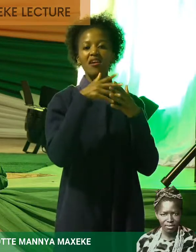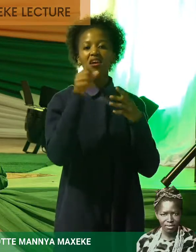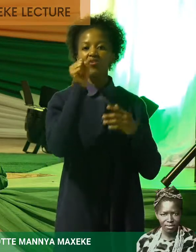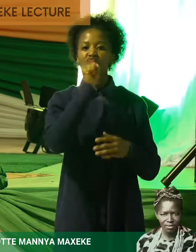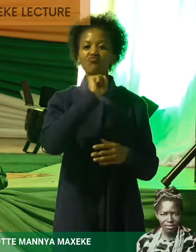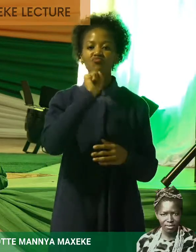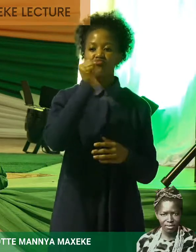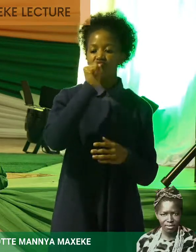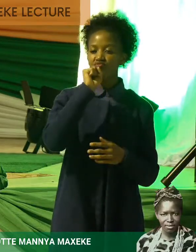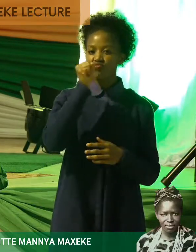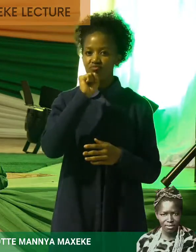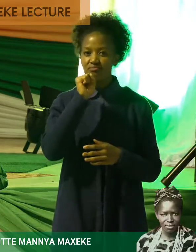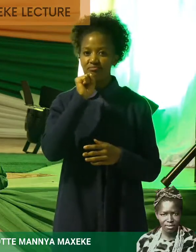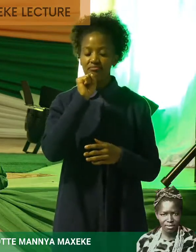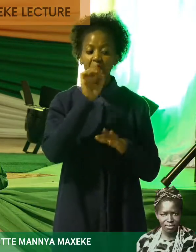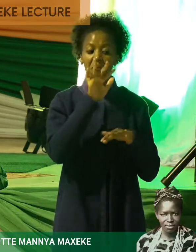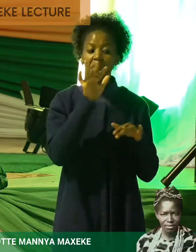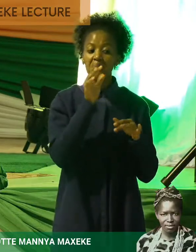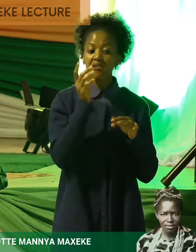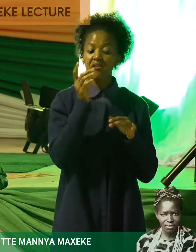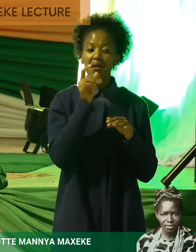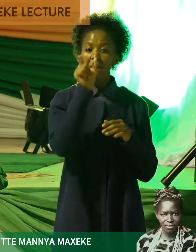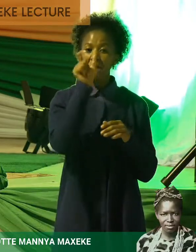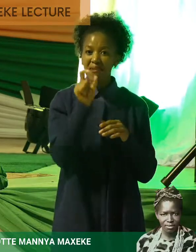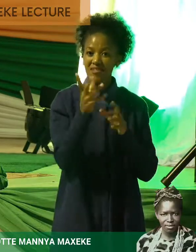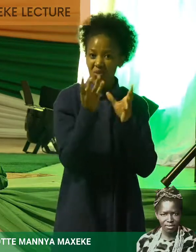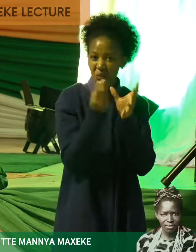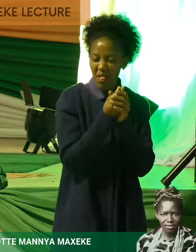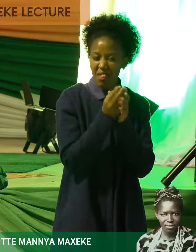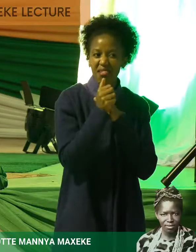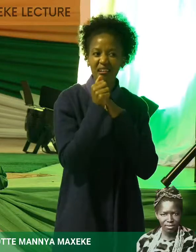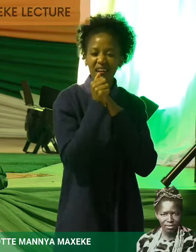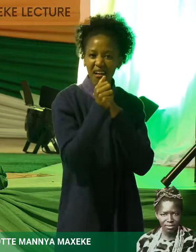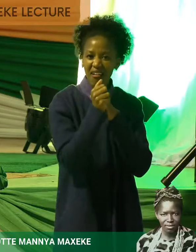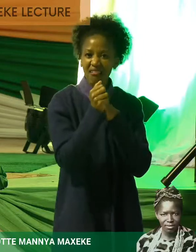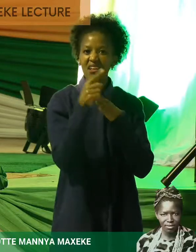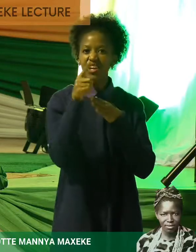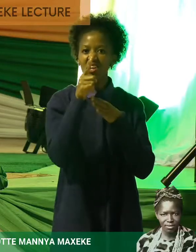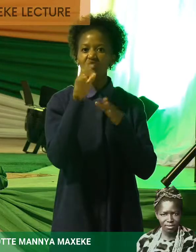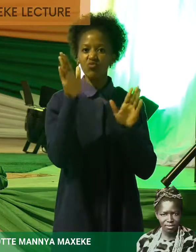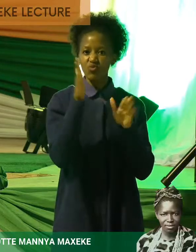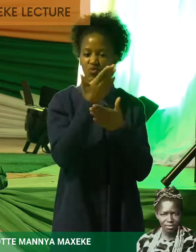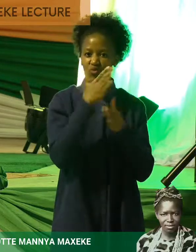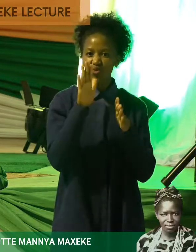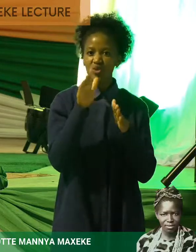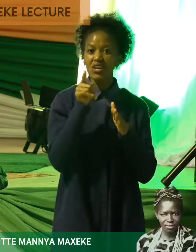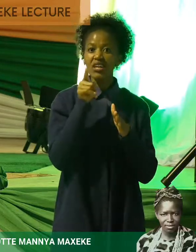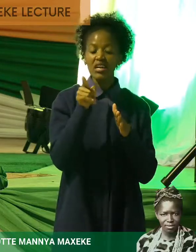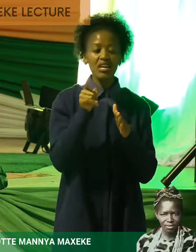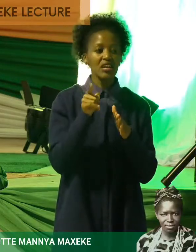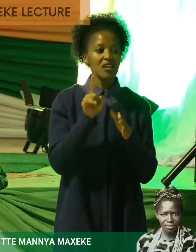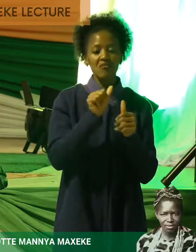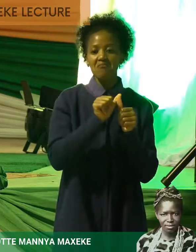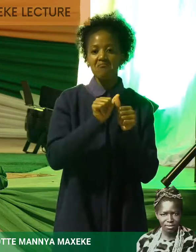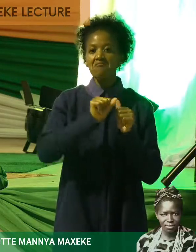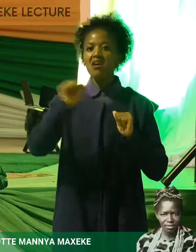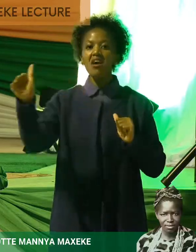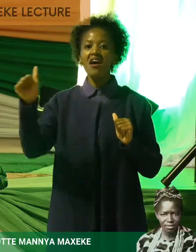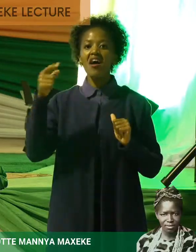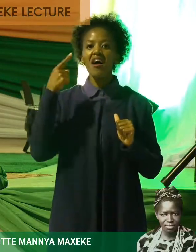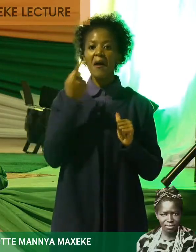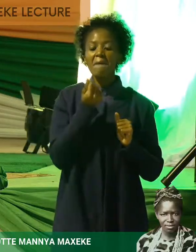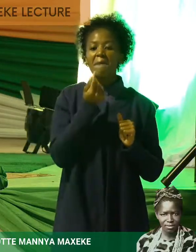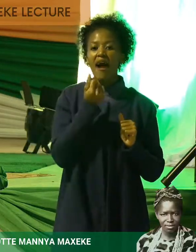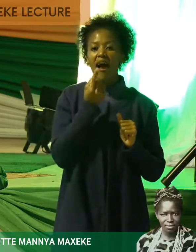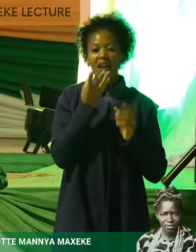Wathi lo mntu ebehambe nabo eyobaculisa wazimela nemali yoba babuye